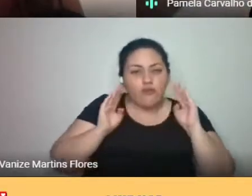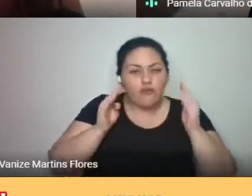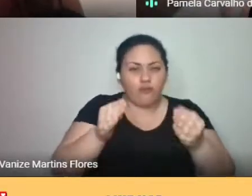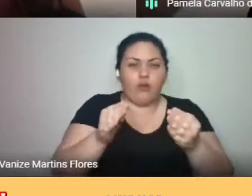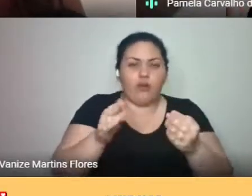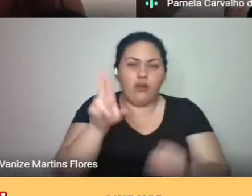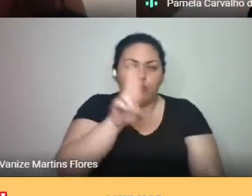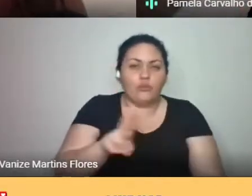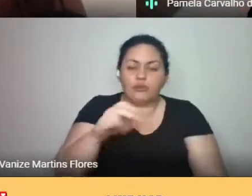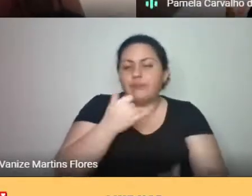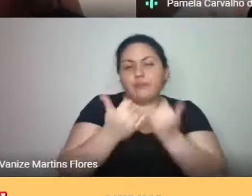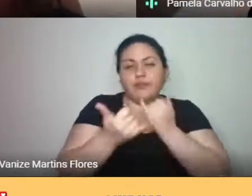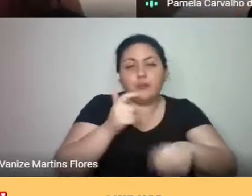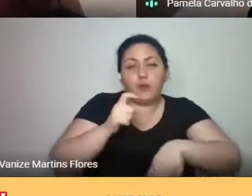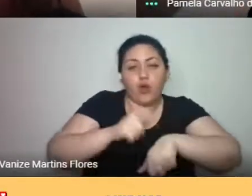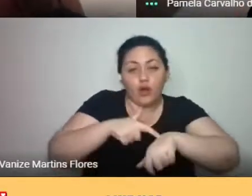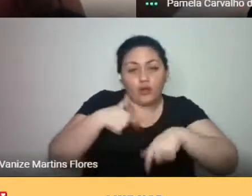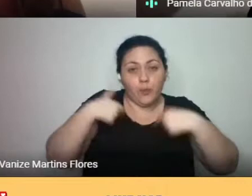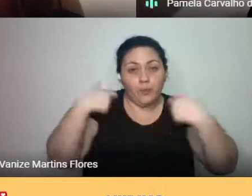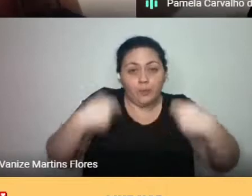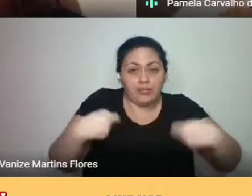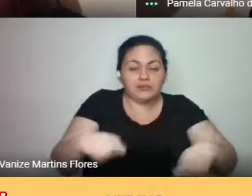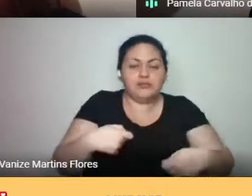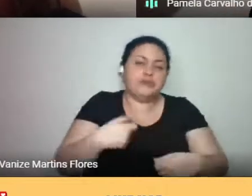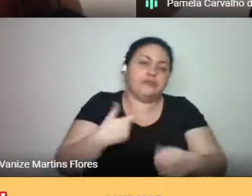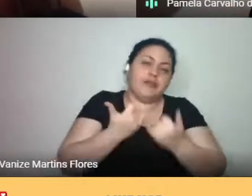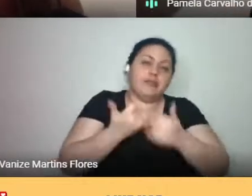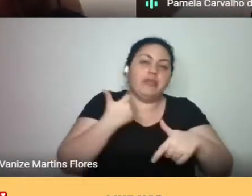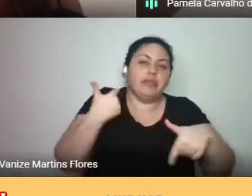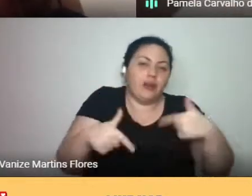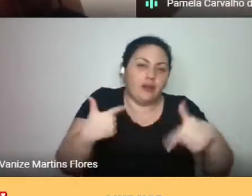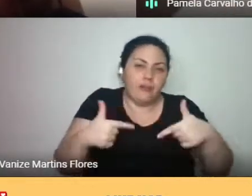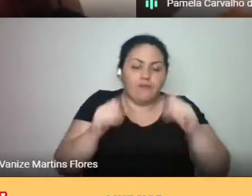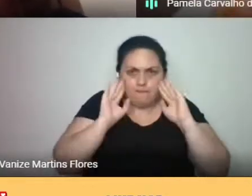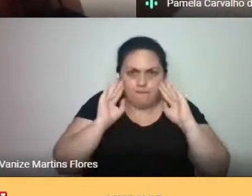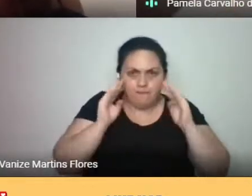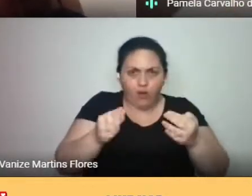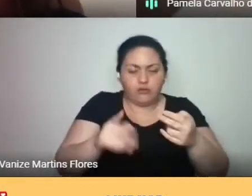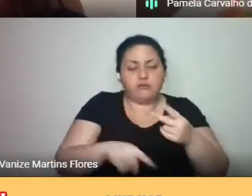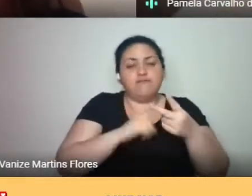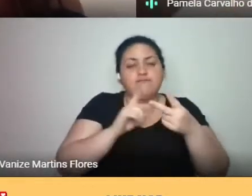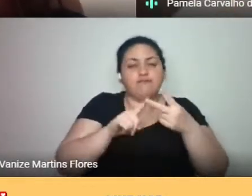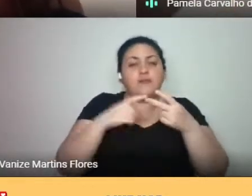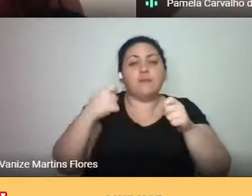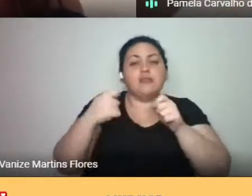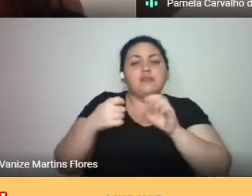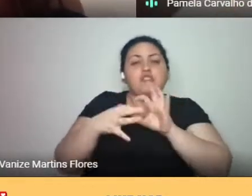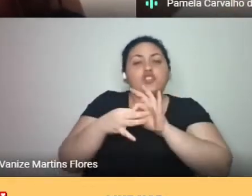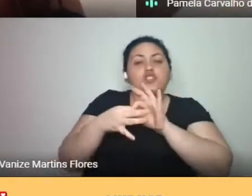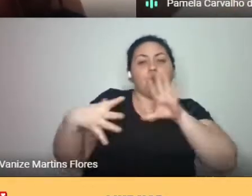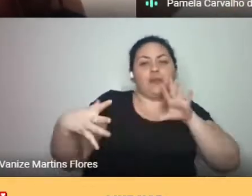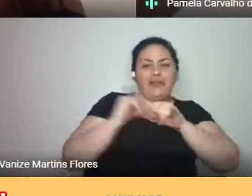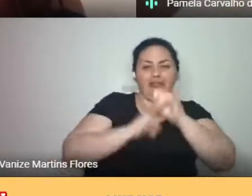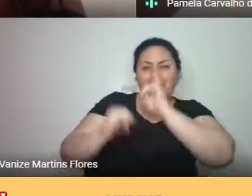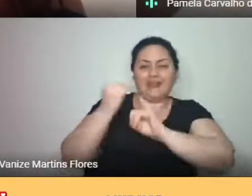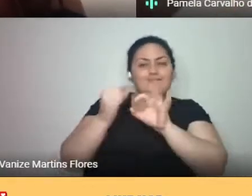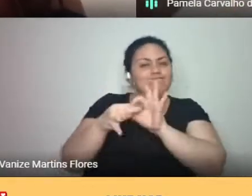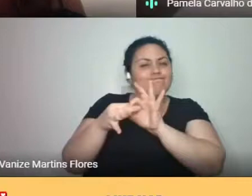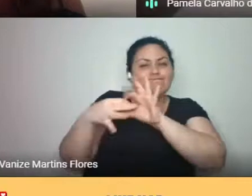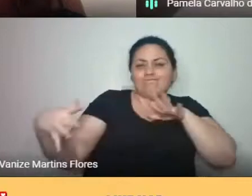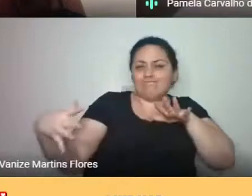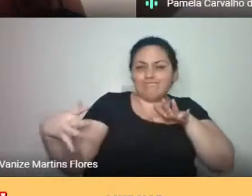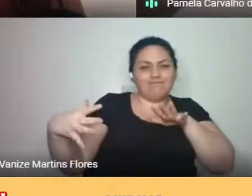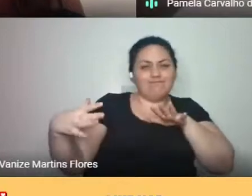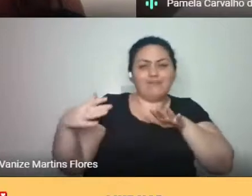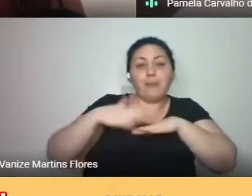fazer, né, que a gente está falando do trabalho, né, desconectar com mais frequência, que é isso que você está falando, ver os espaços onde dá para fazer isso